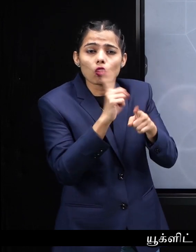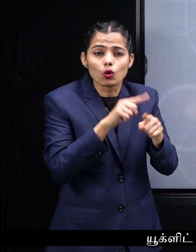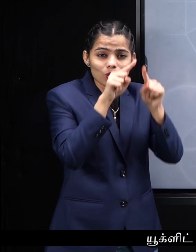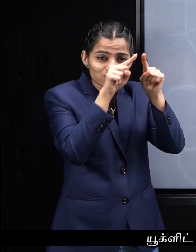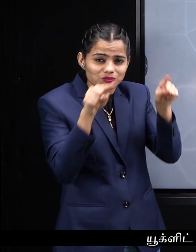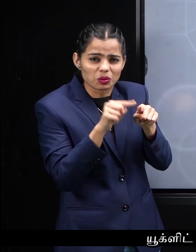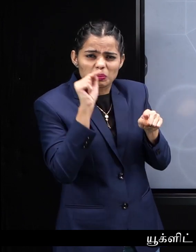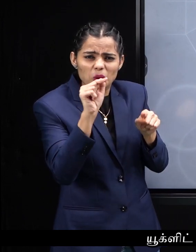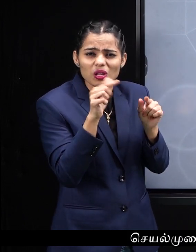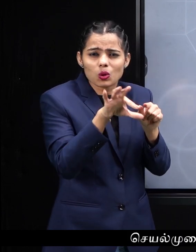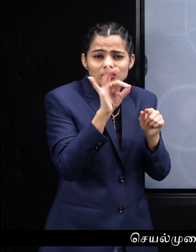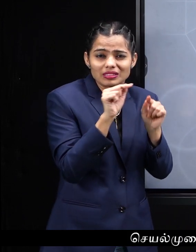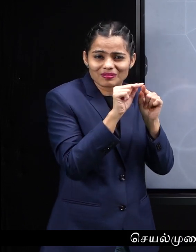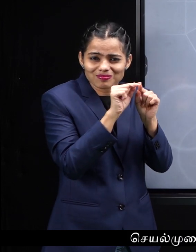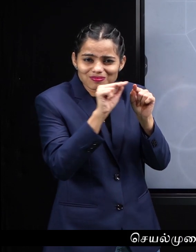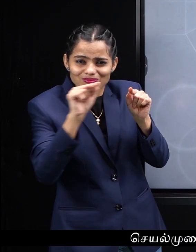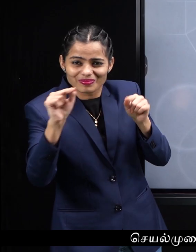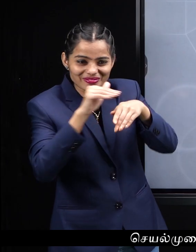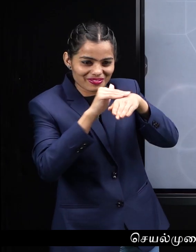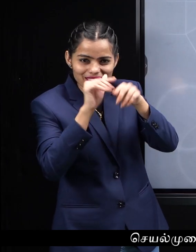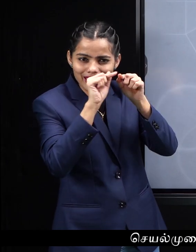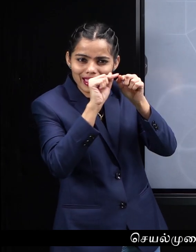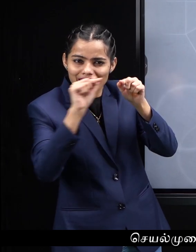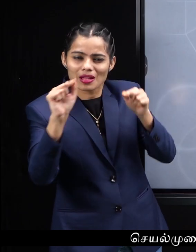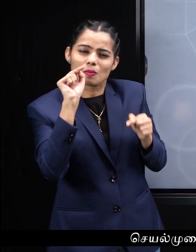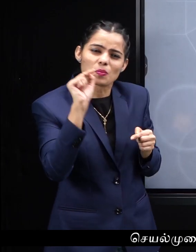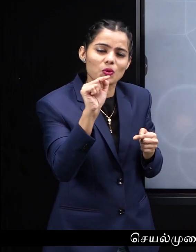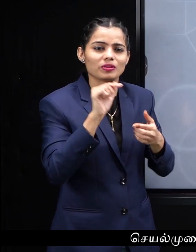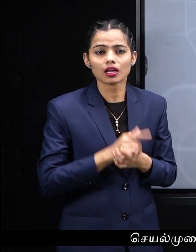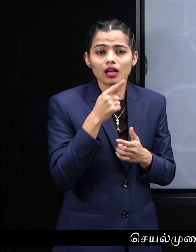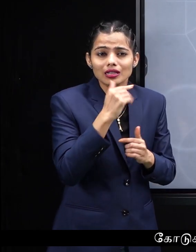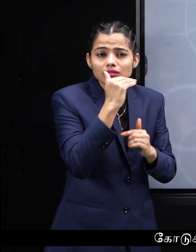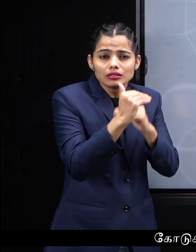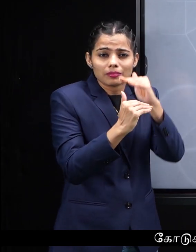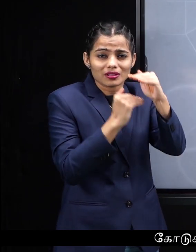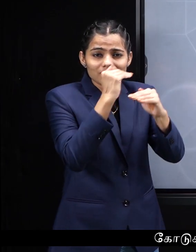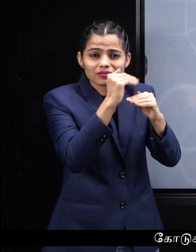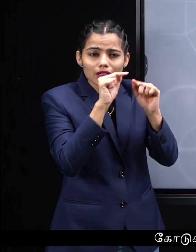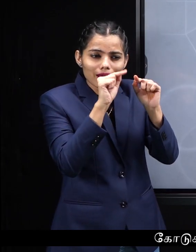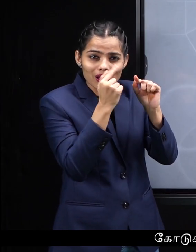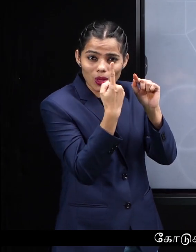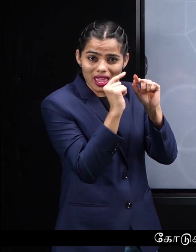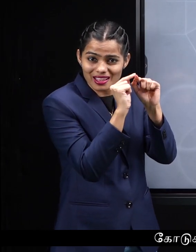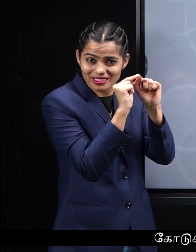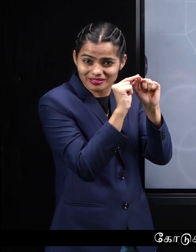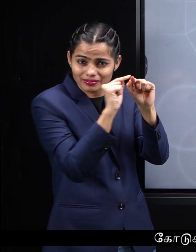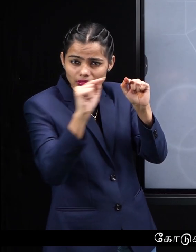வரை 3 படி செயல்முறை பற்றி பேசுகிறார். அதாவது திடப்பொருள், மேற்பரப்பு கோடுகள், புள்ளிகள்.